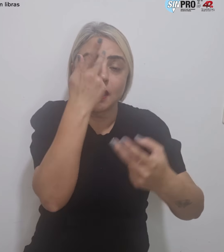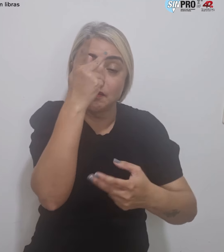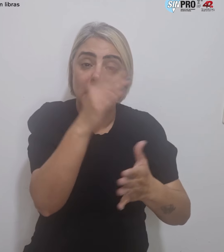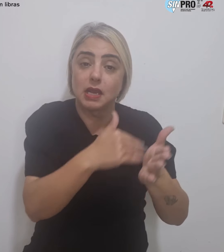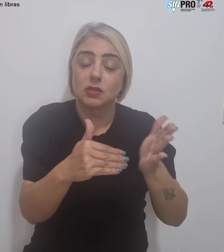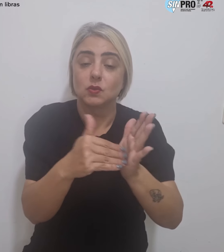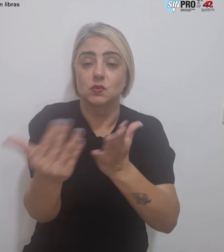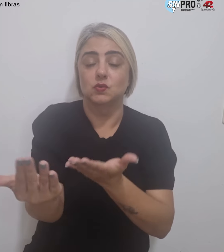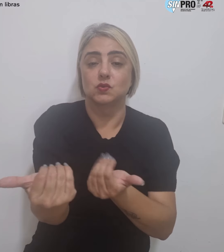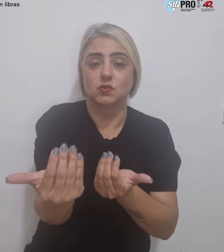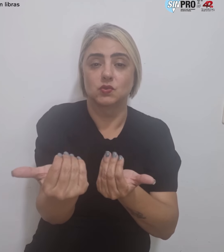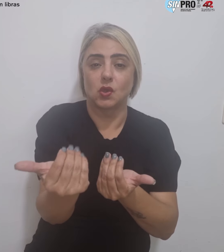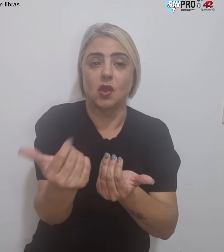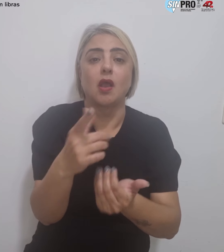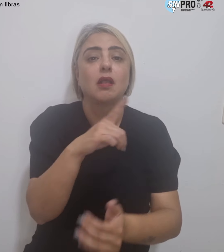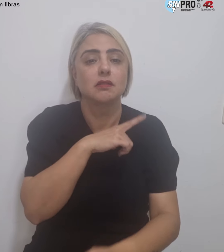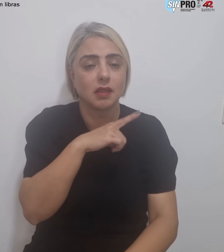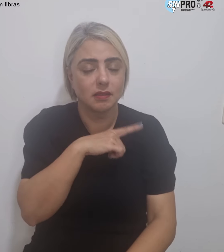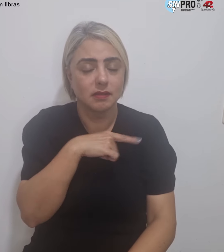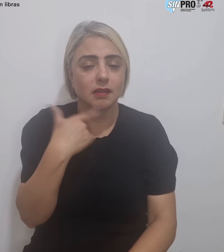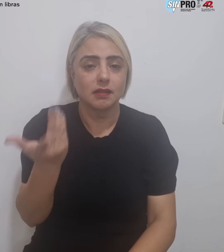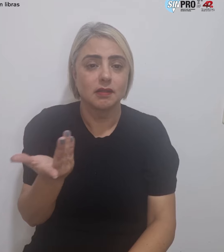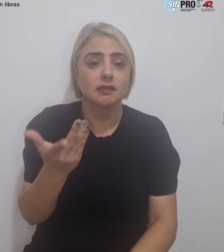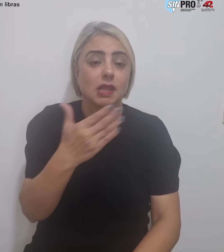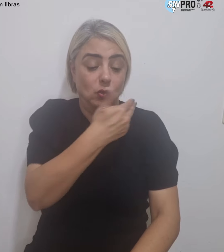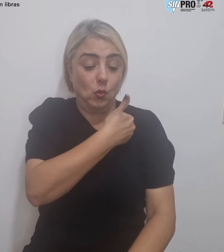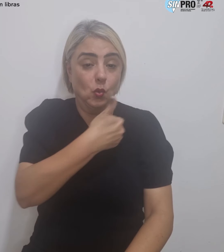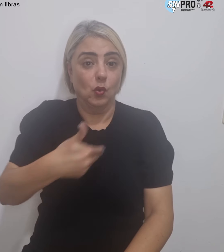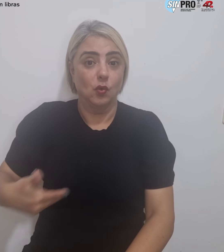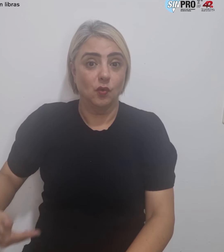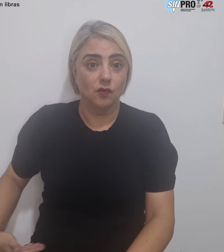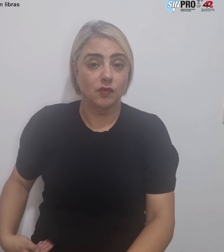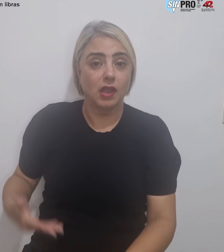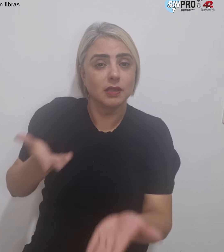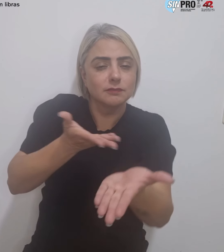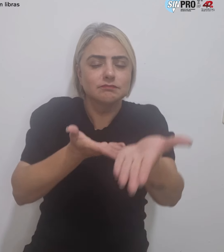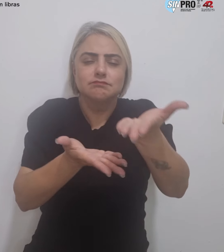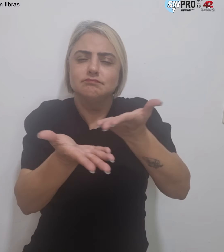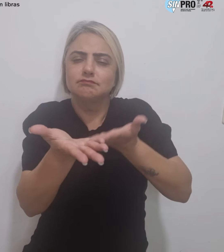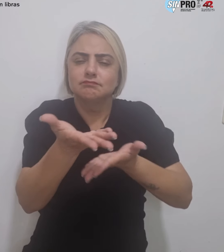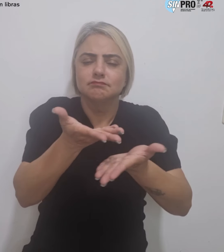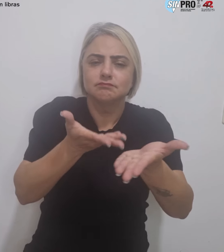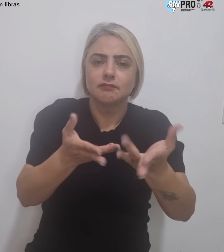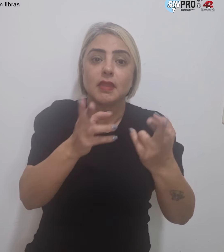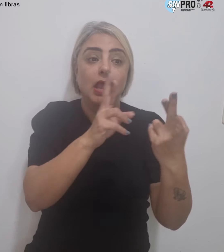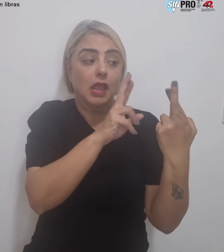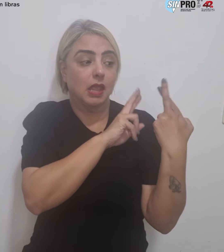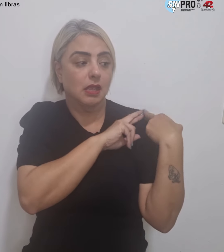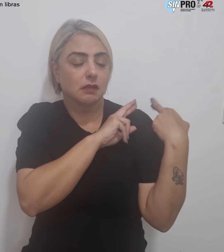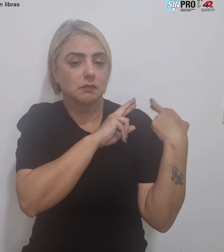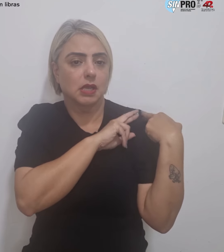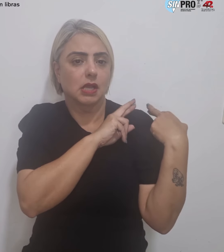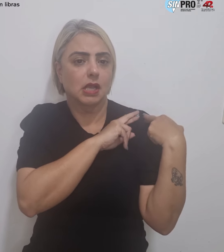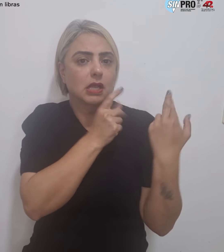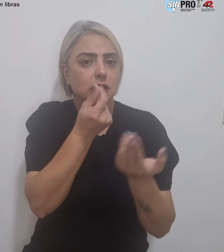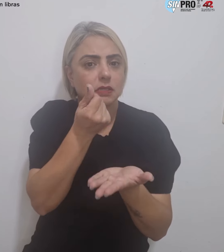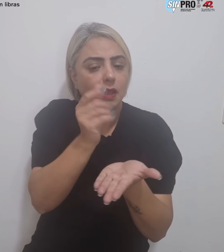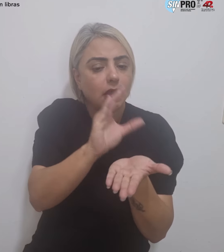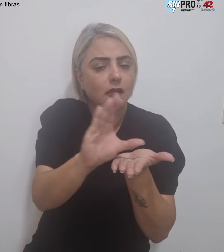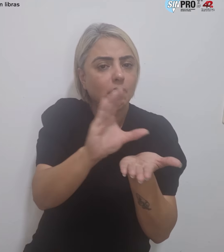jovens, tendo o Estado como articulador, responsável e financiador da educação